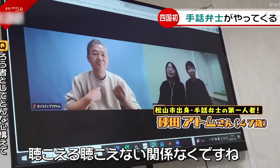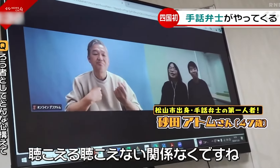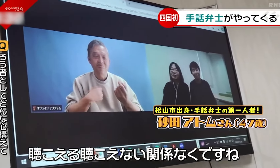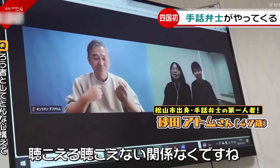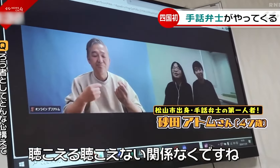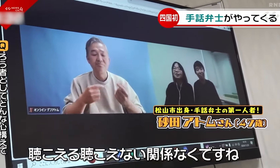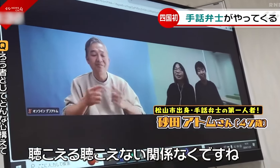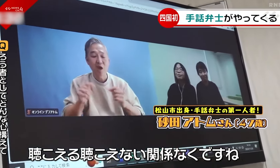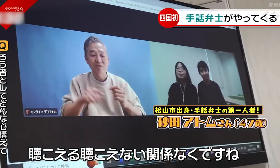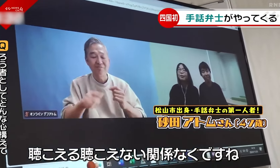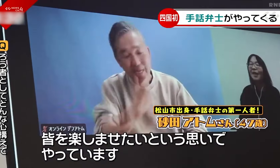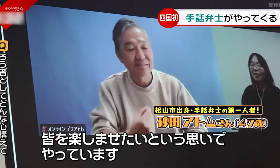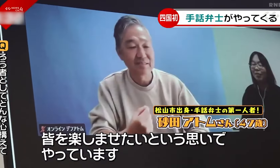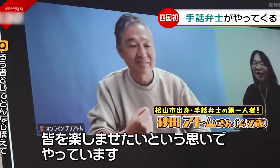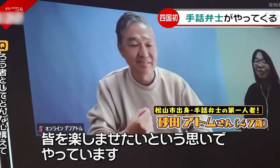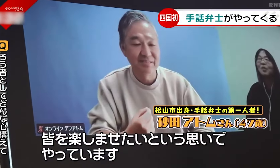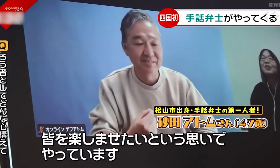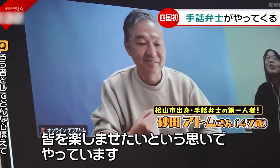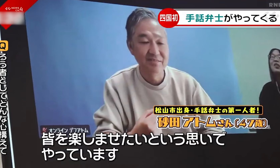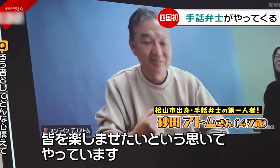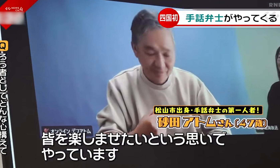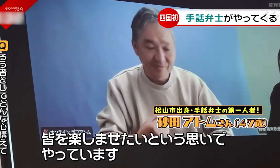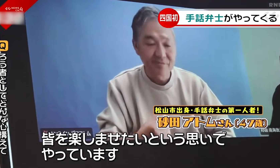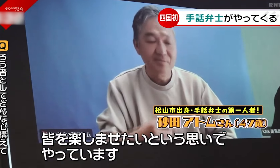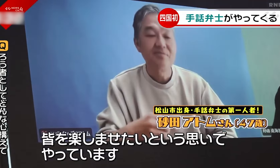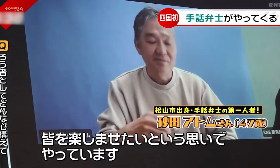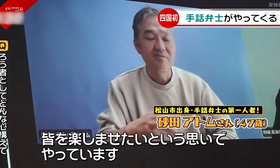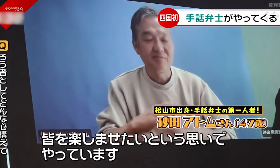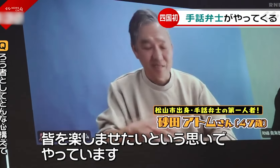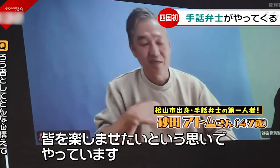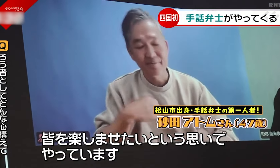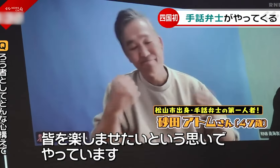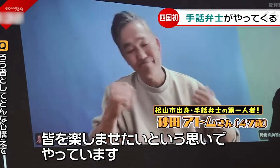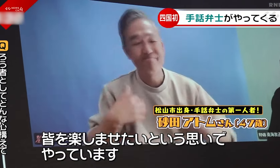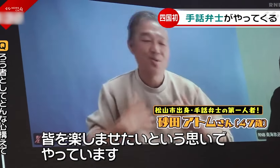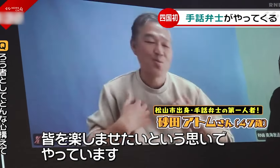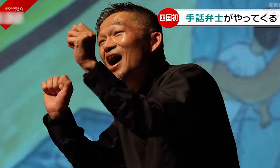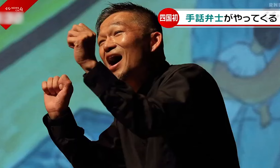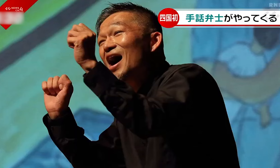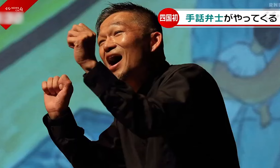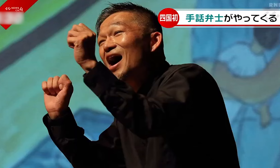係ないなくですね、みんなを楽しませたいという思いでやっています。